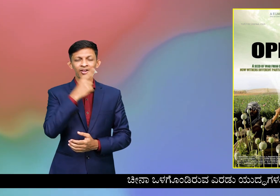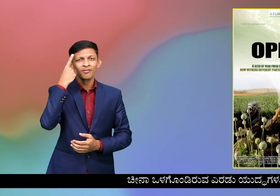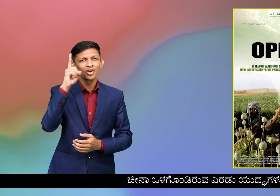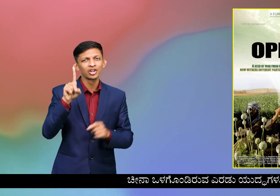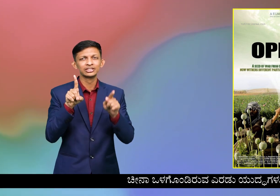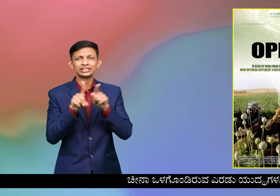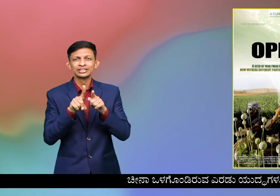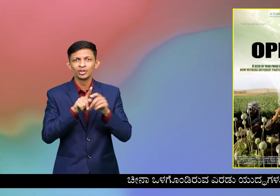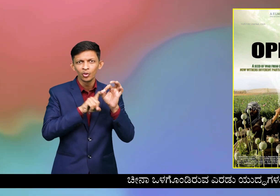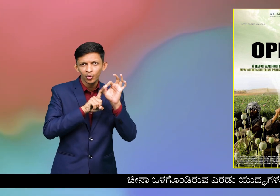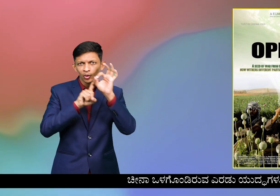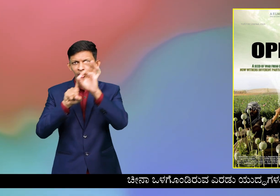ಯುದ್ಧಗಳು. 4.